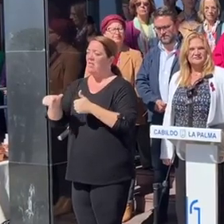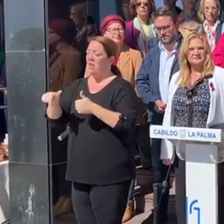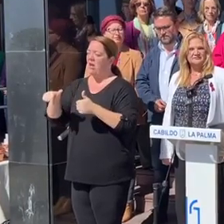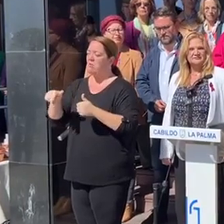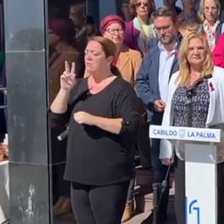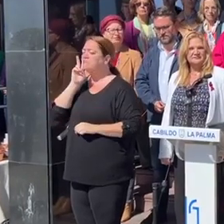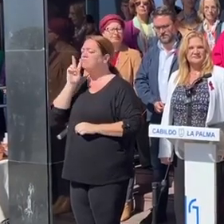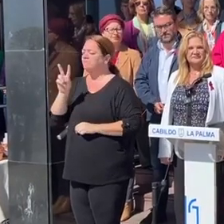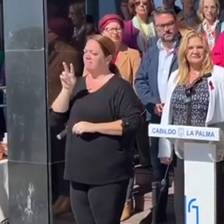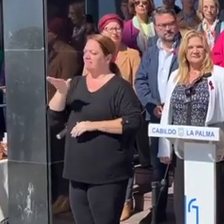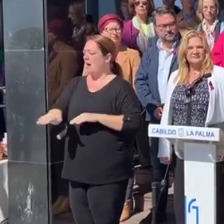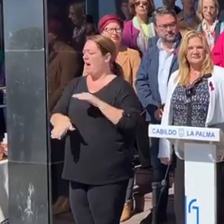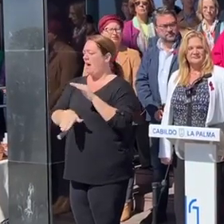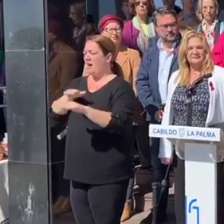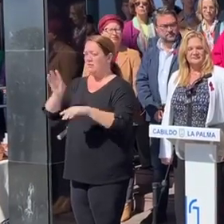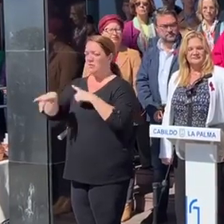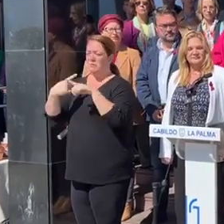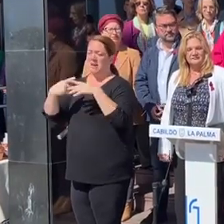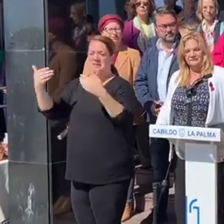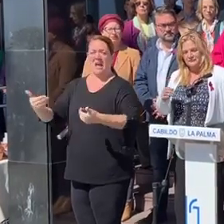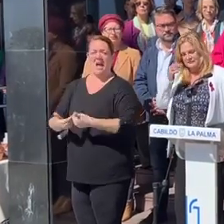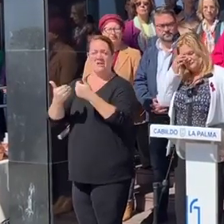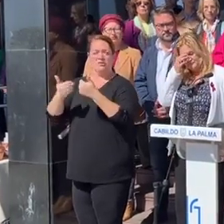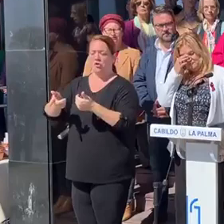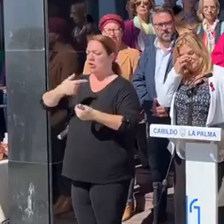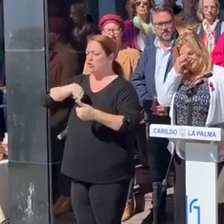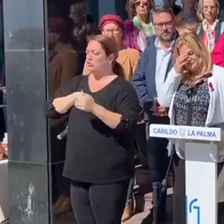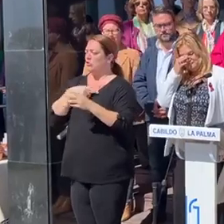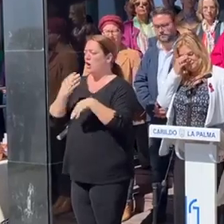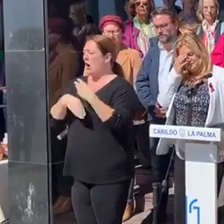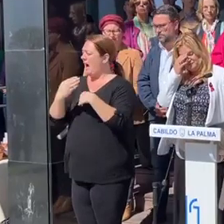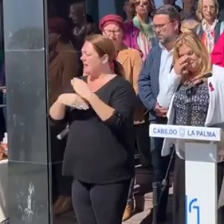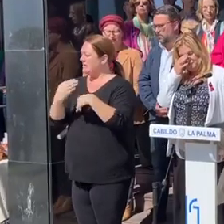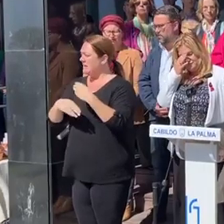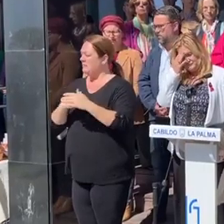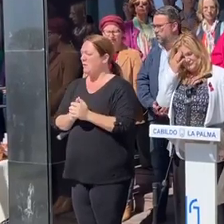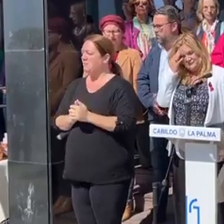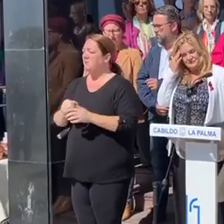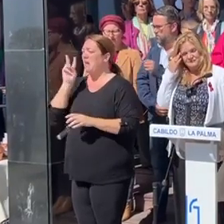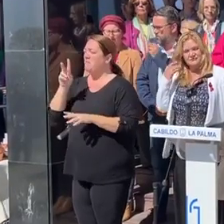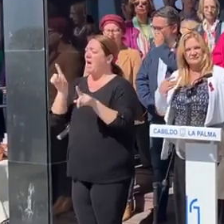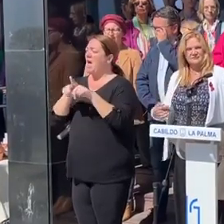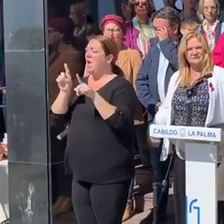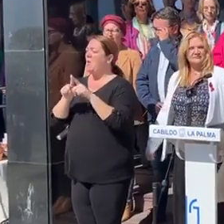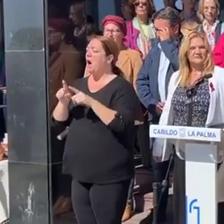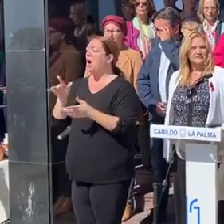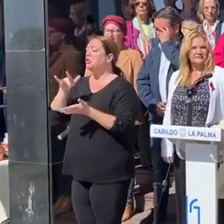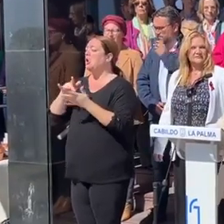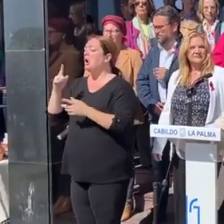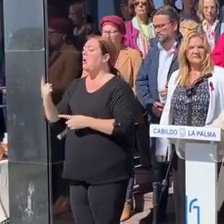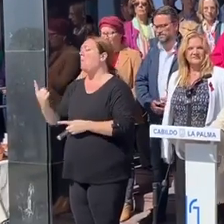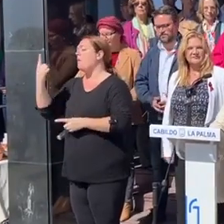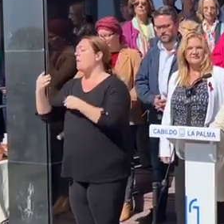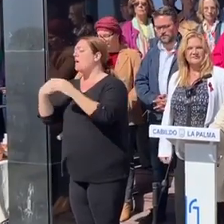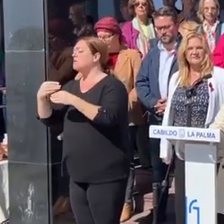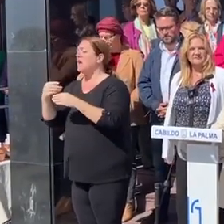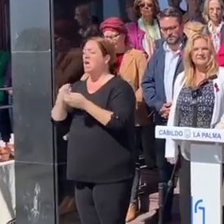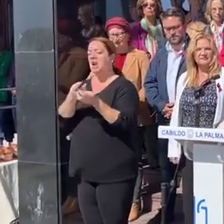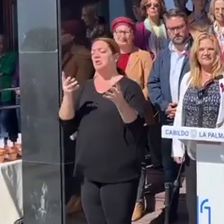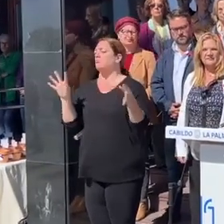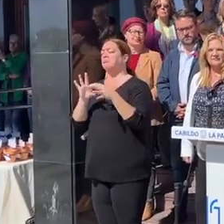en cada paso y en cada acción que promovemos y no verse como una materia aislada que nada tiene que ver